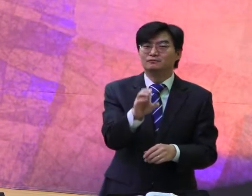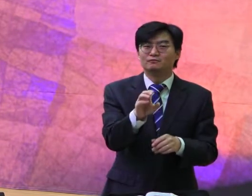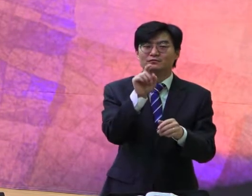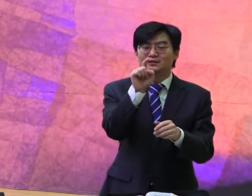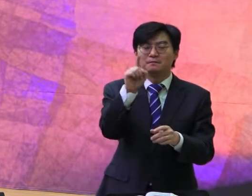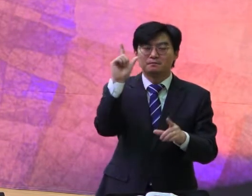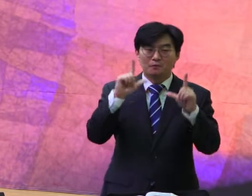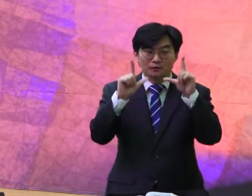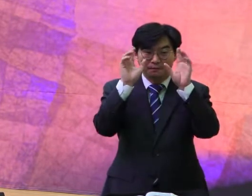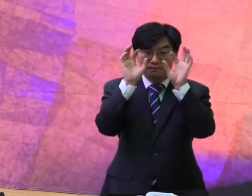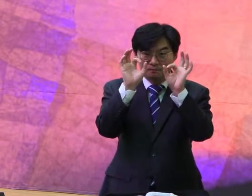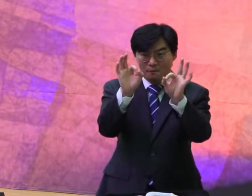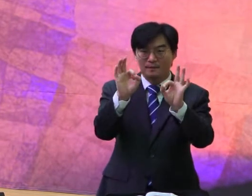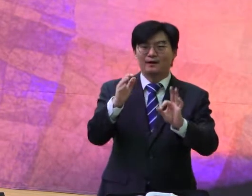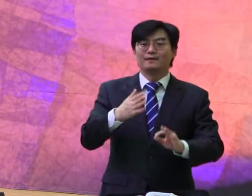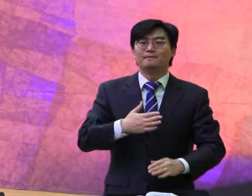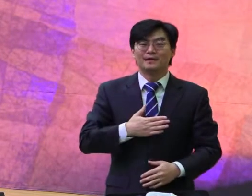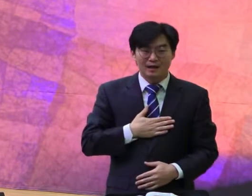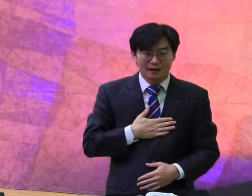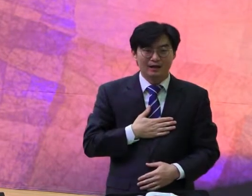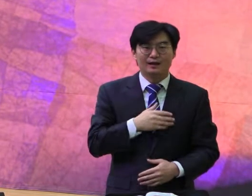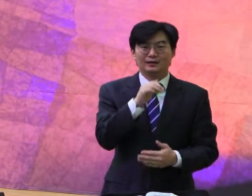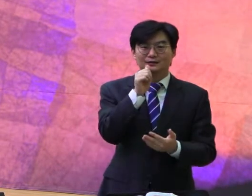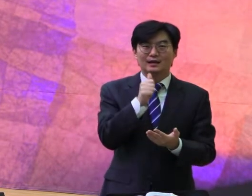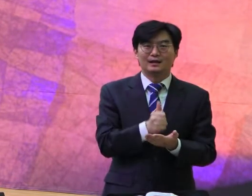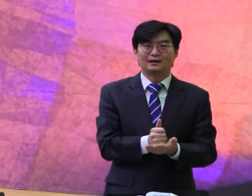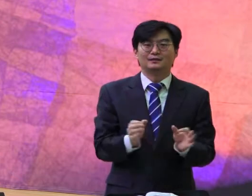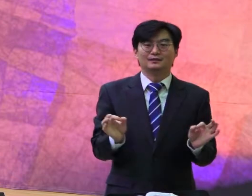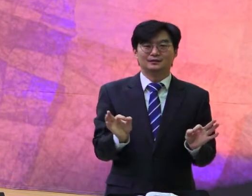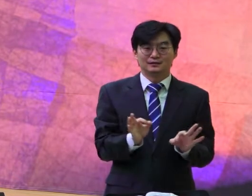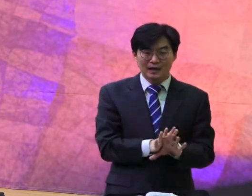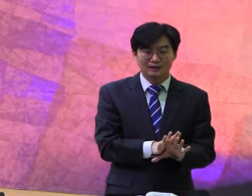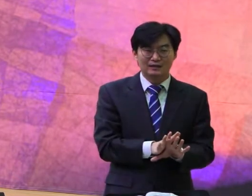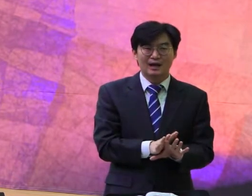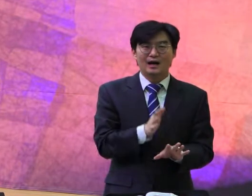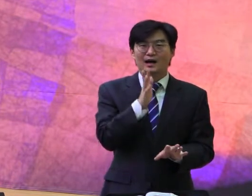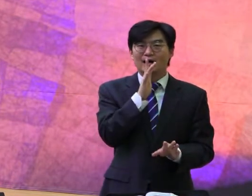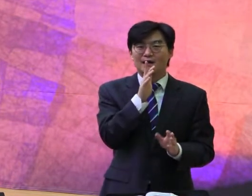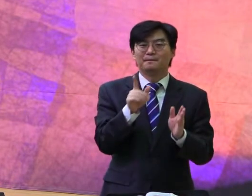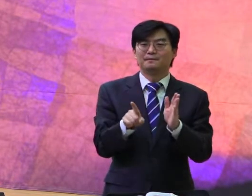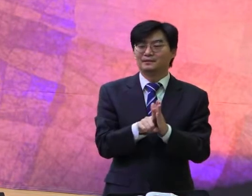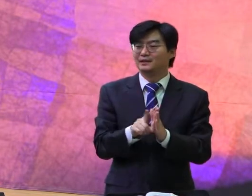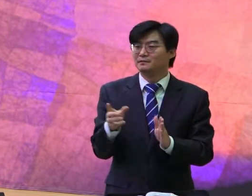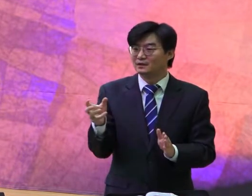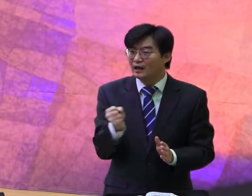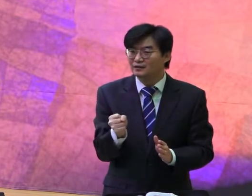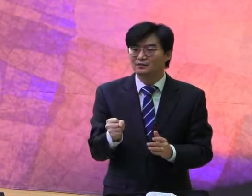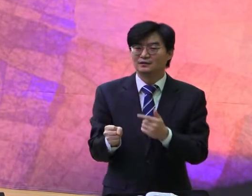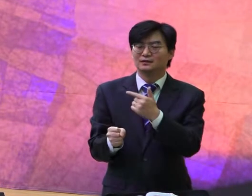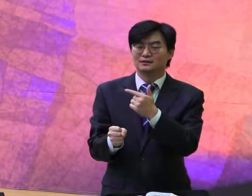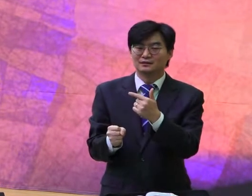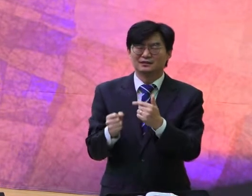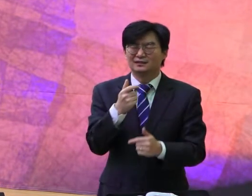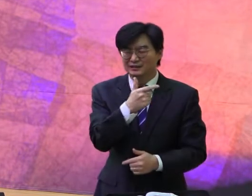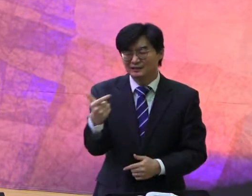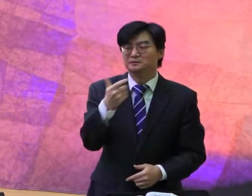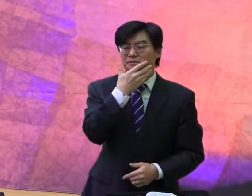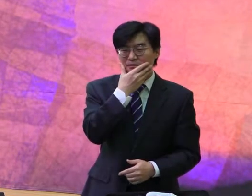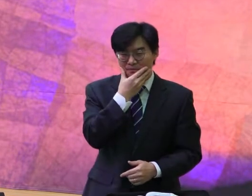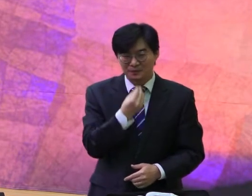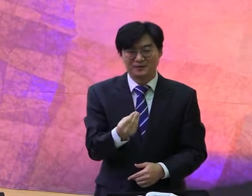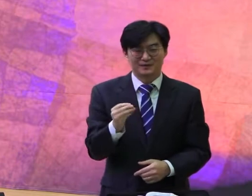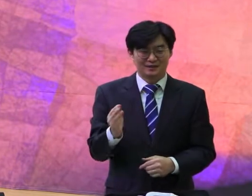그것이 또 복이고 은혜입니까? 사람들이 여러분을 볼 때에 여러분의 모습 속에서 예수님을 느끼게